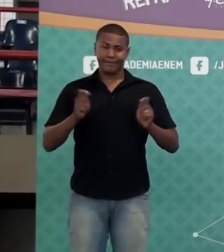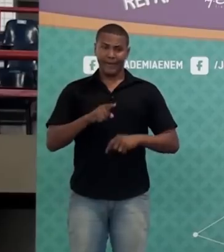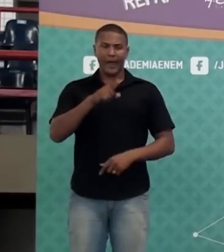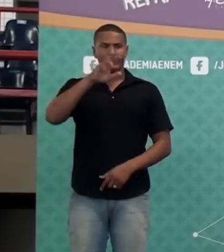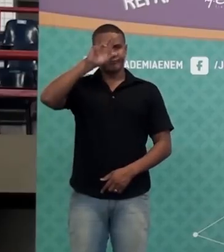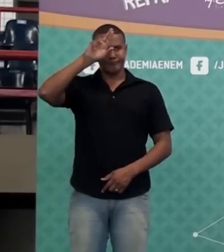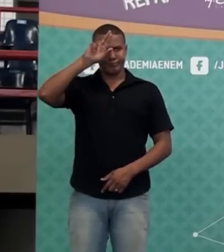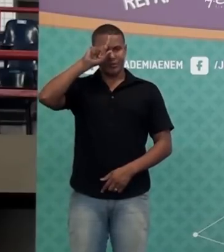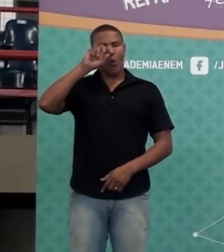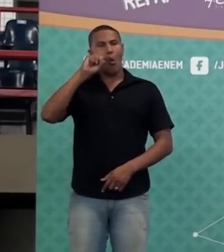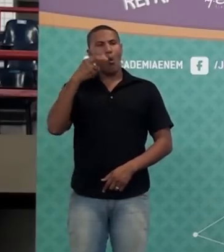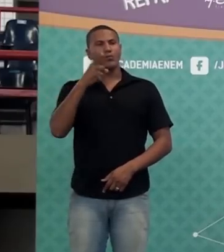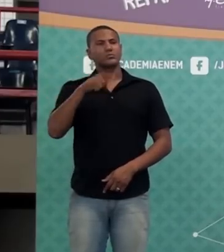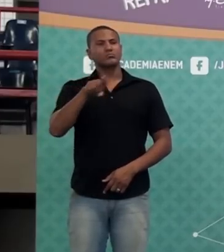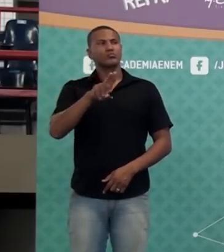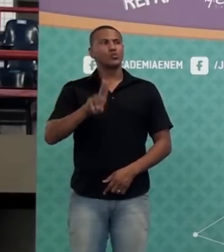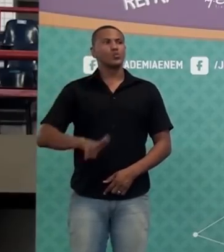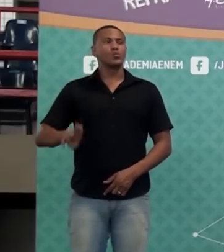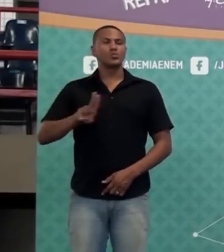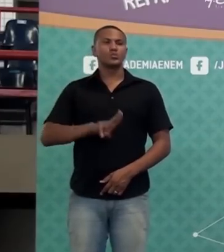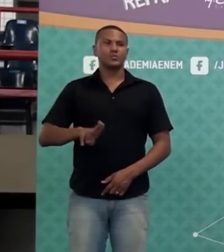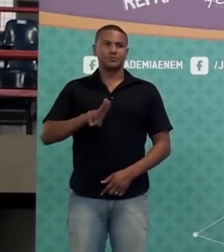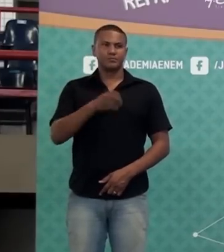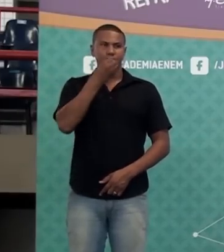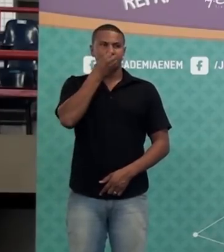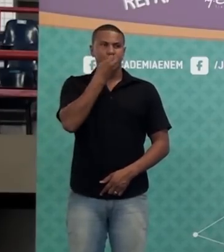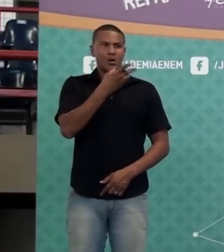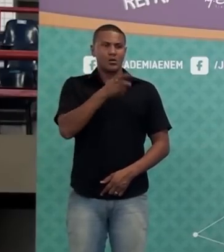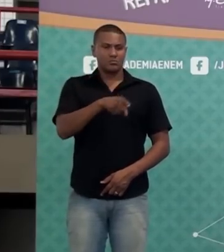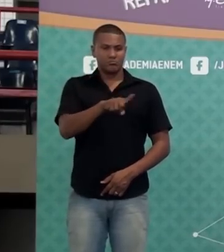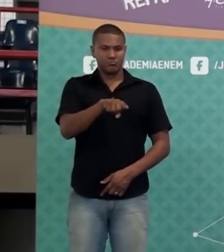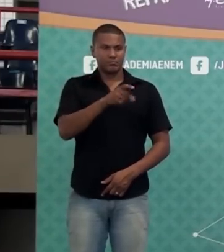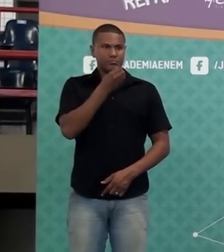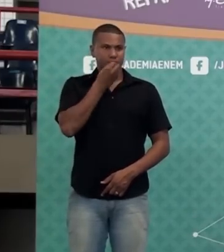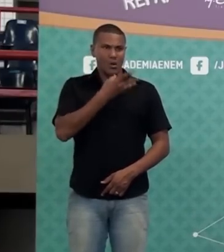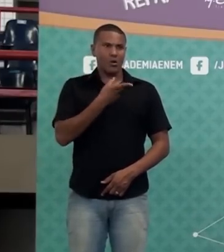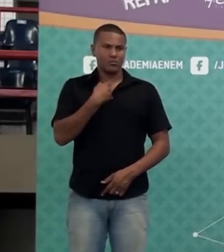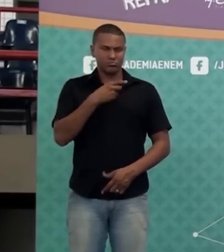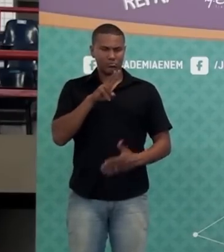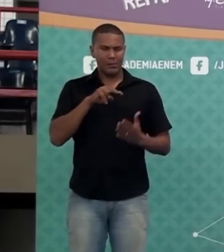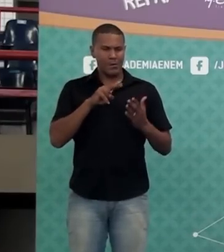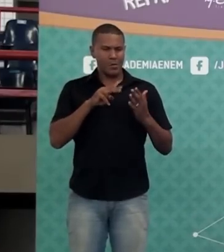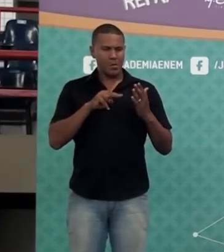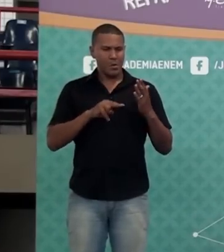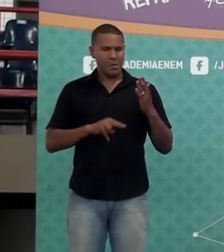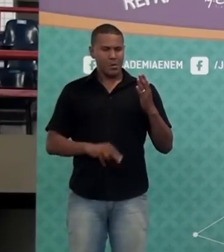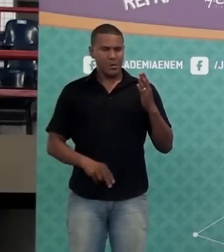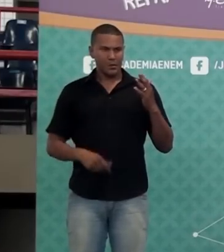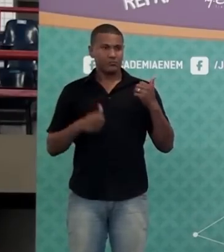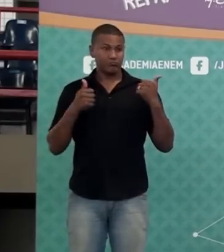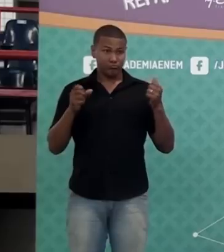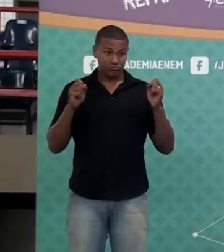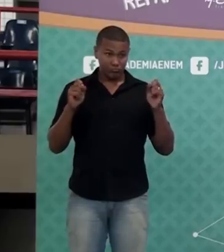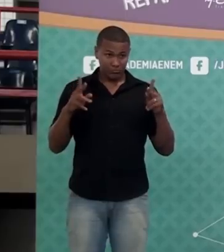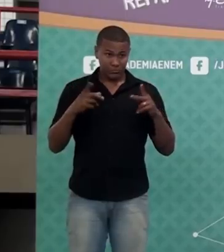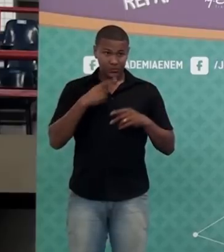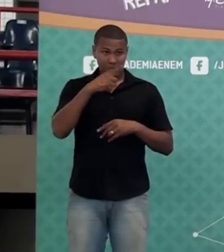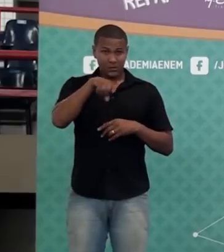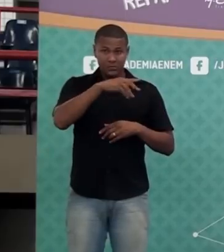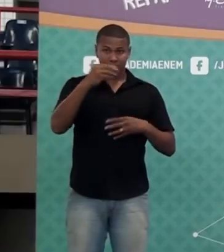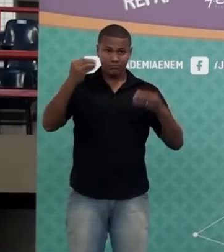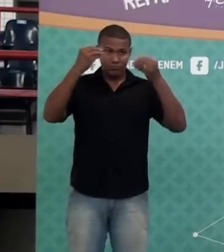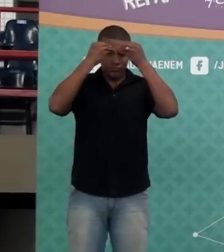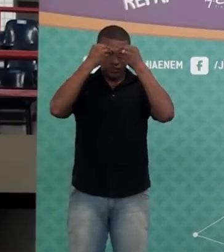de vocês utilizarem. Vamos passar para a regra B, internalizando e fixando a regra A. A partir